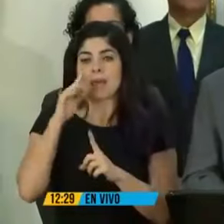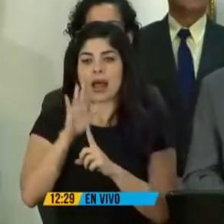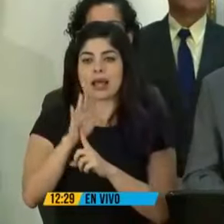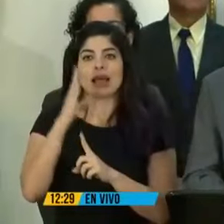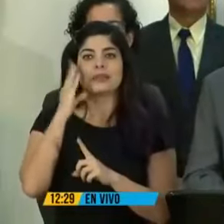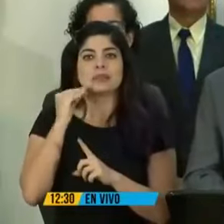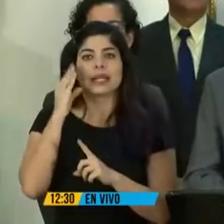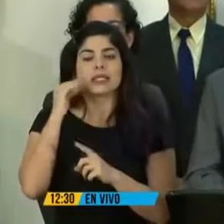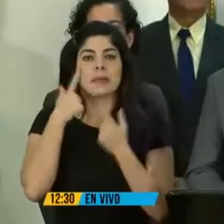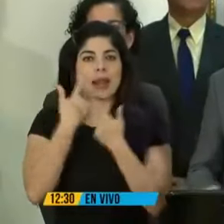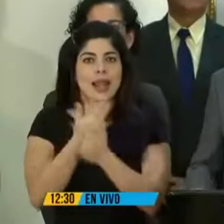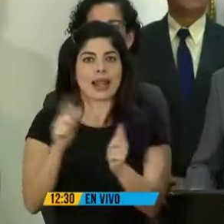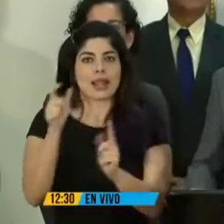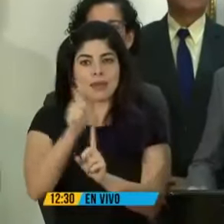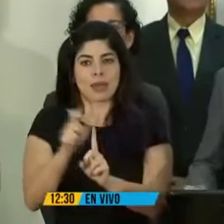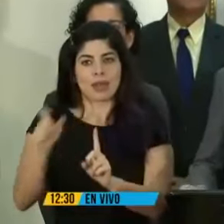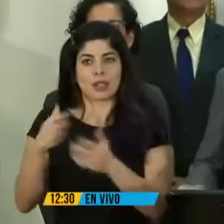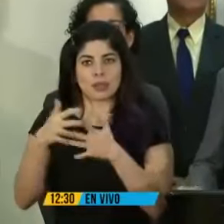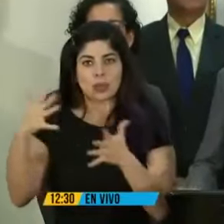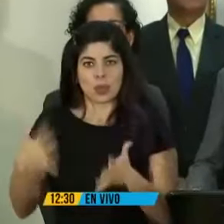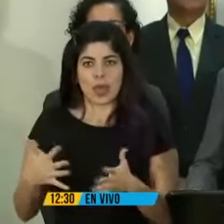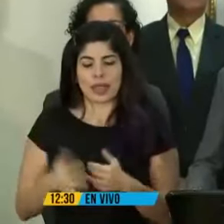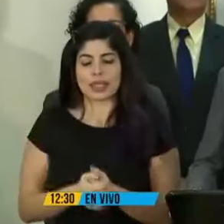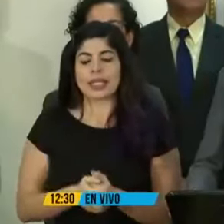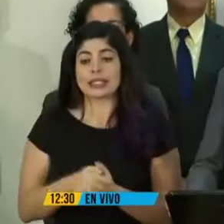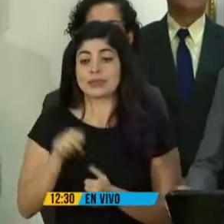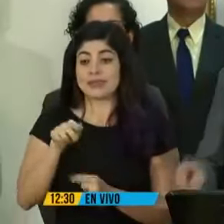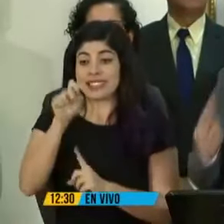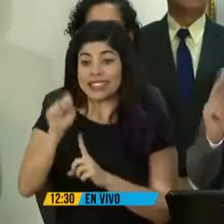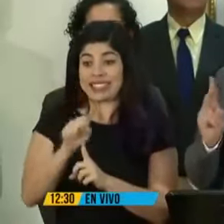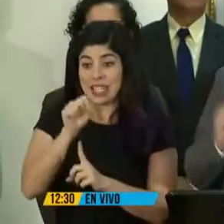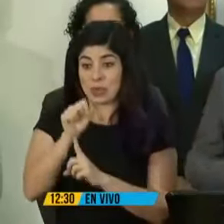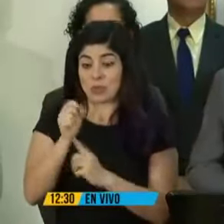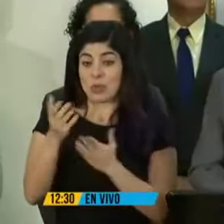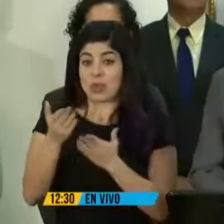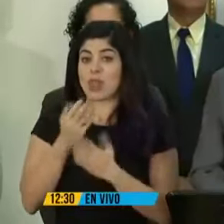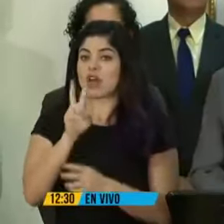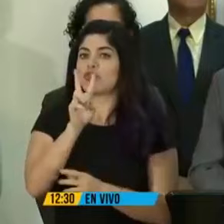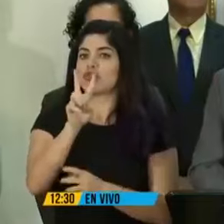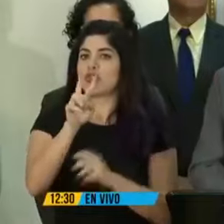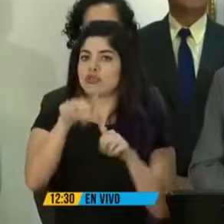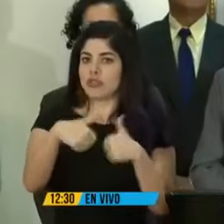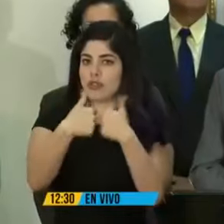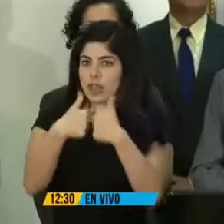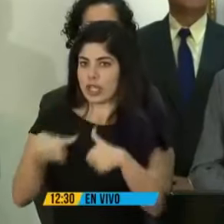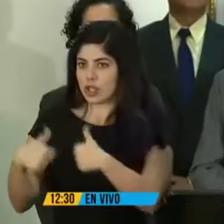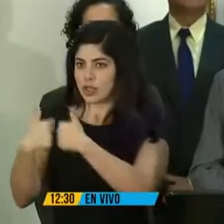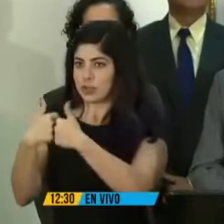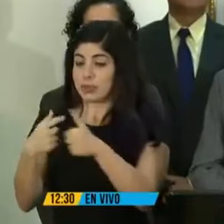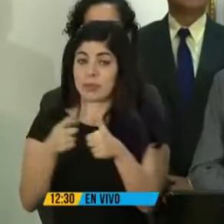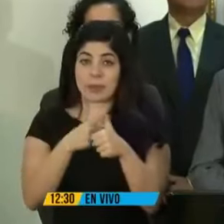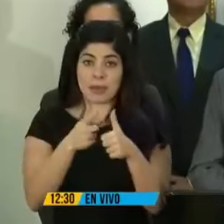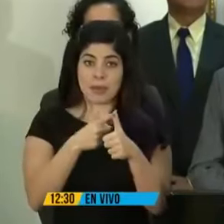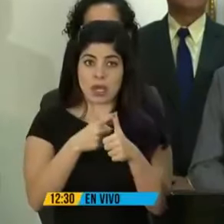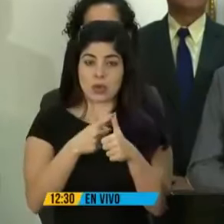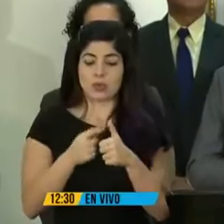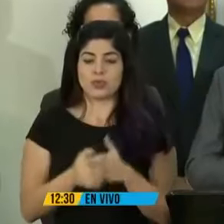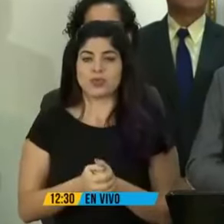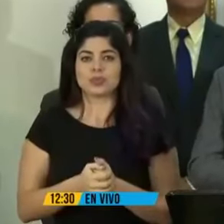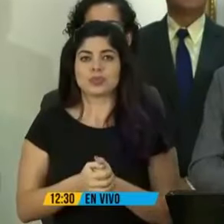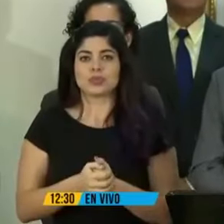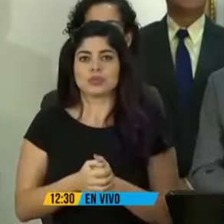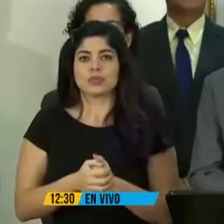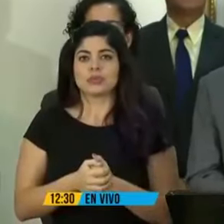de libertad. Esta realidad nos plantea 2 retos. El primero